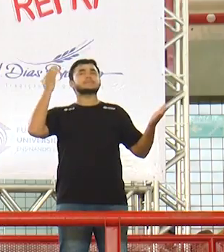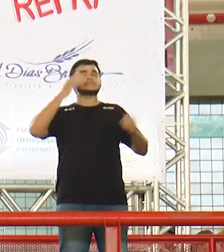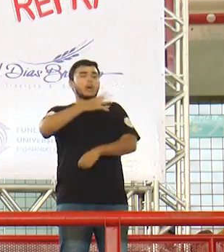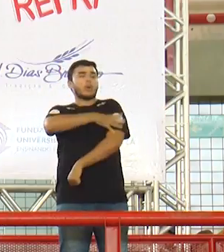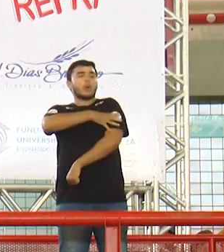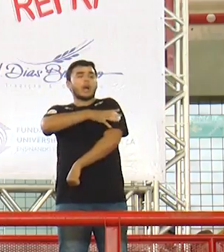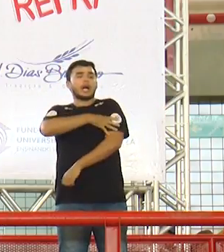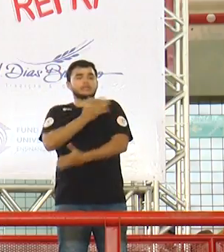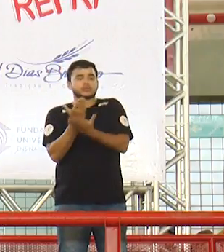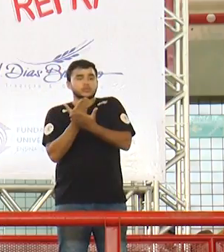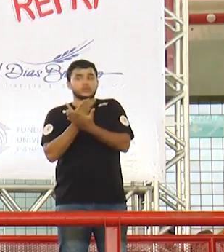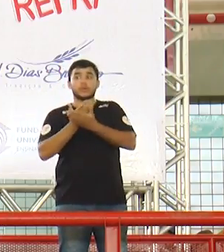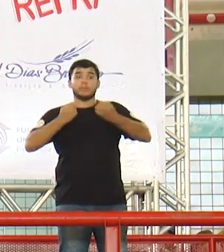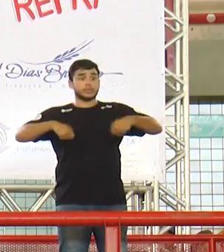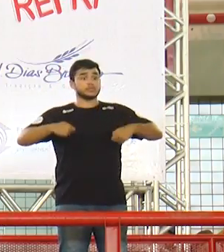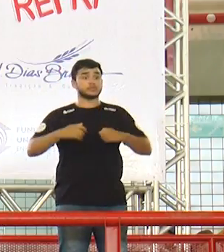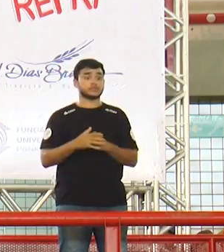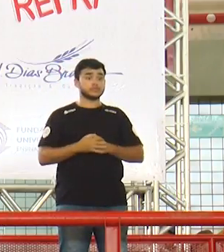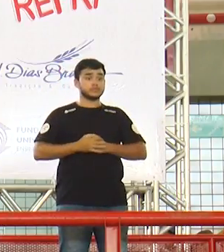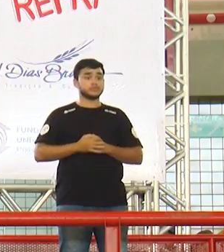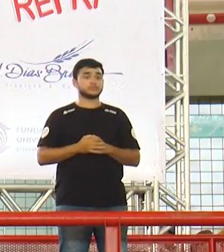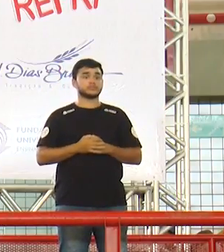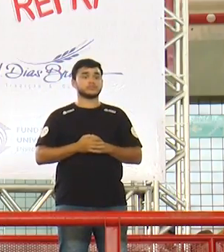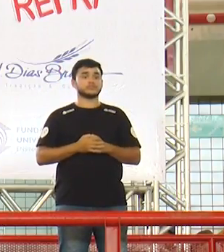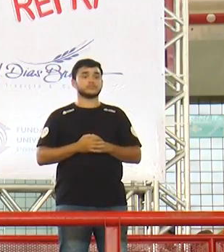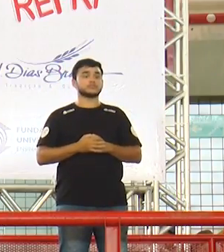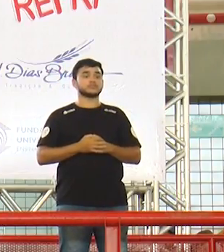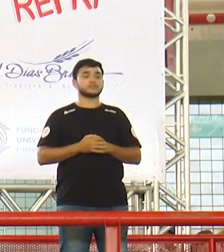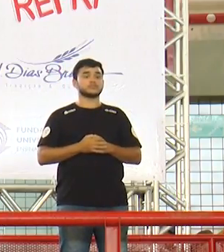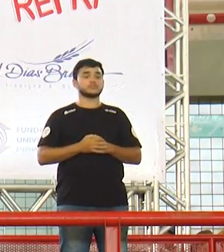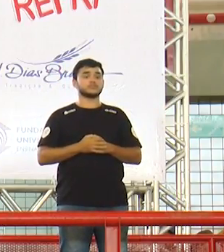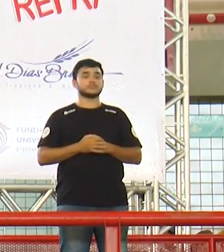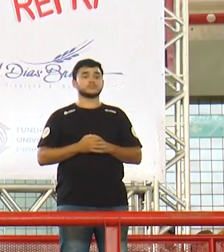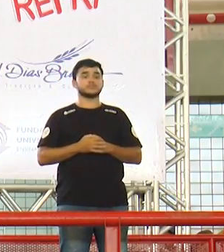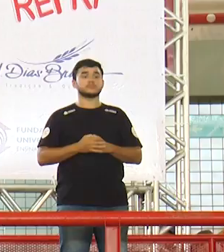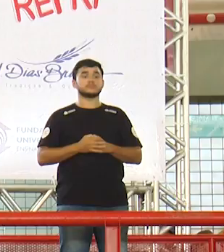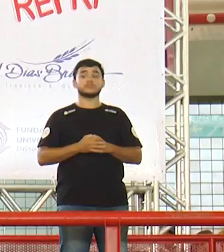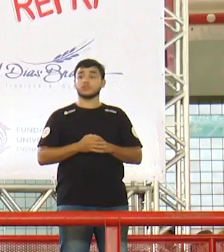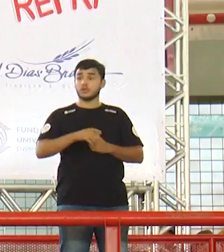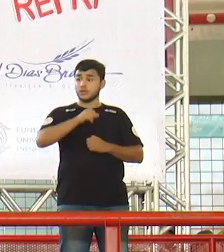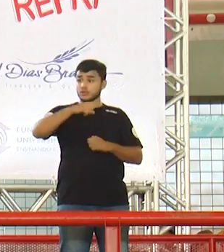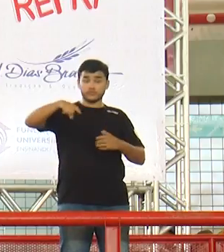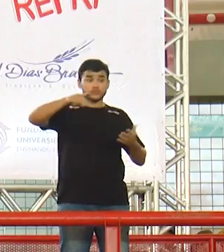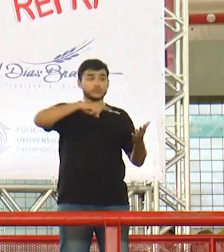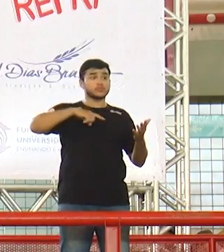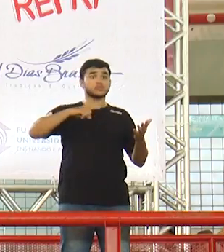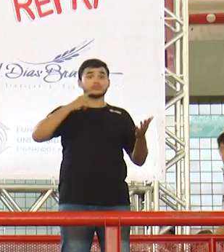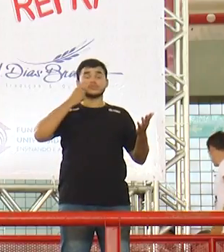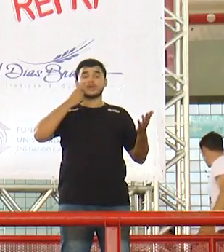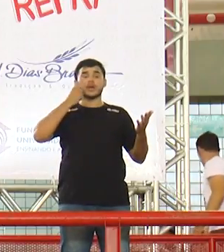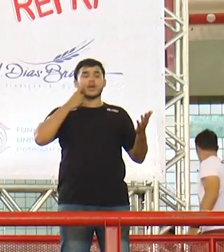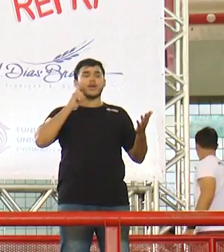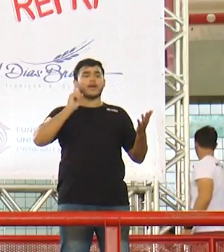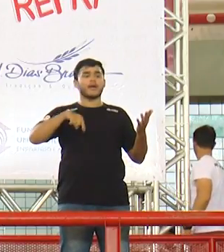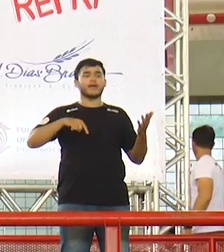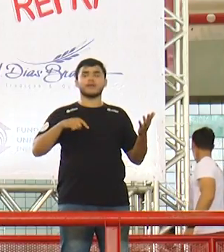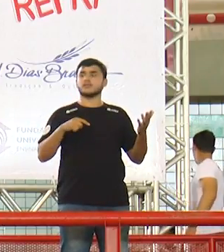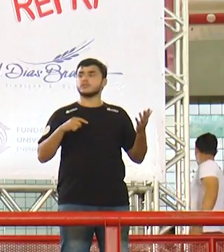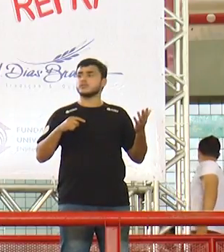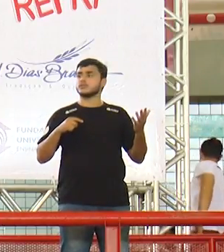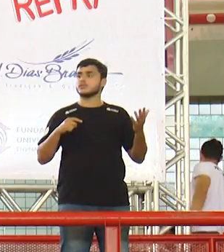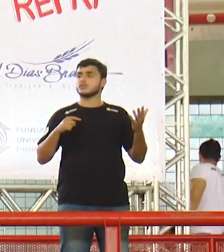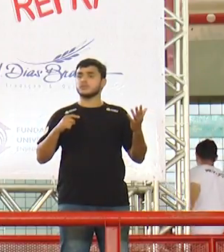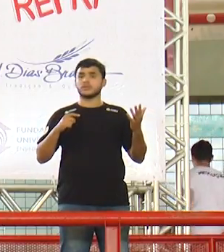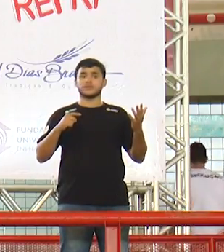Vale a pena lembrar. Como é que se chama quando eu tenho duas letras que correspondem a um